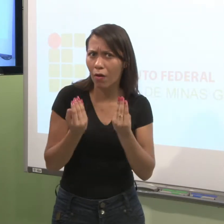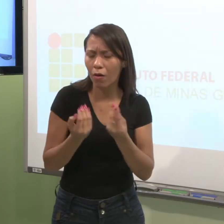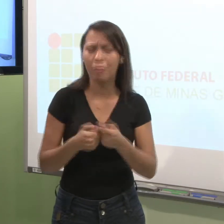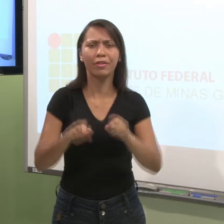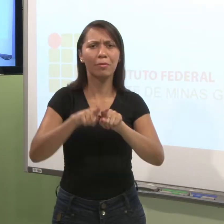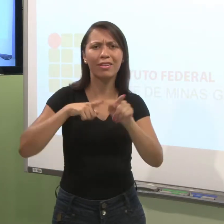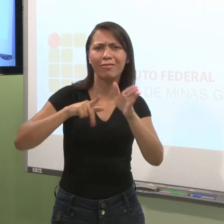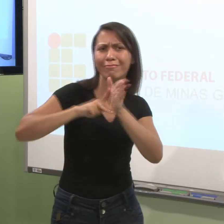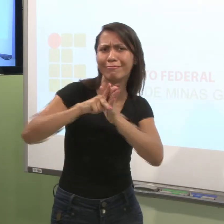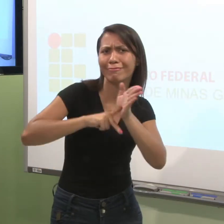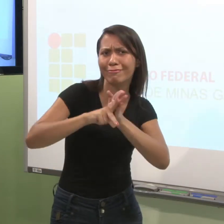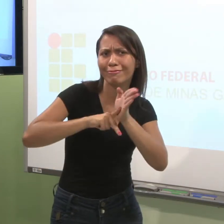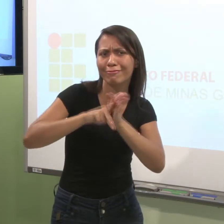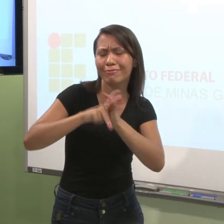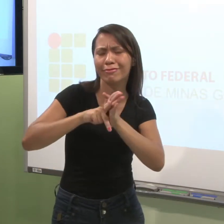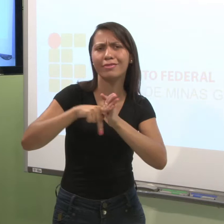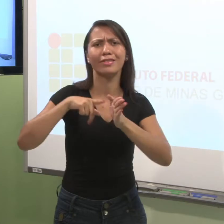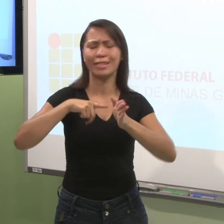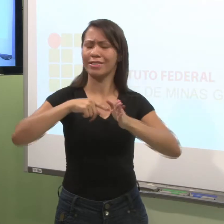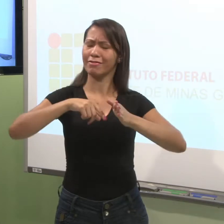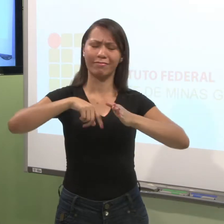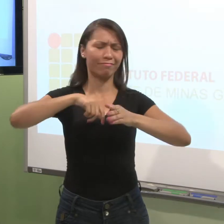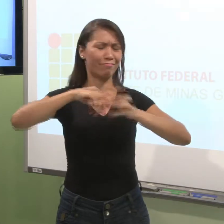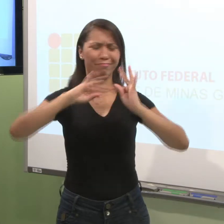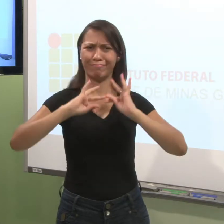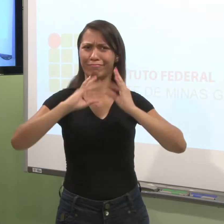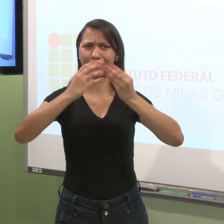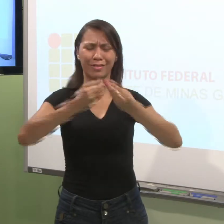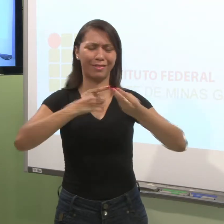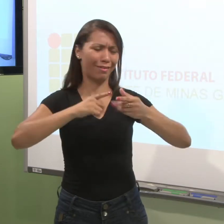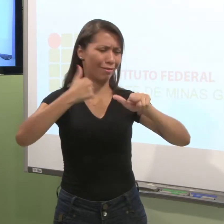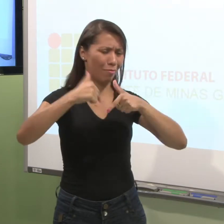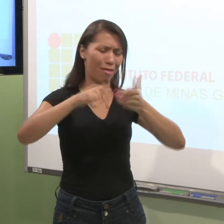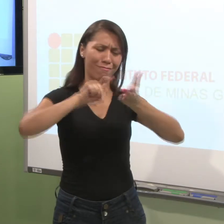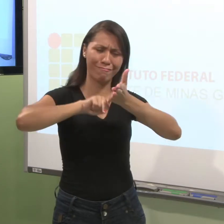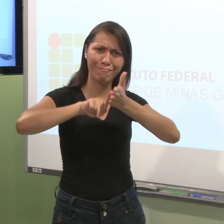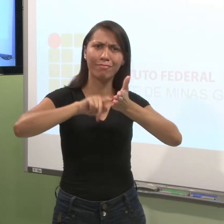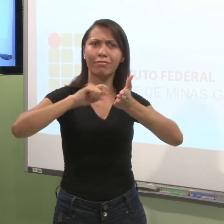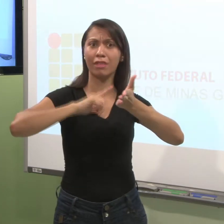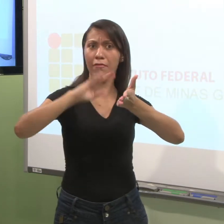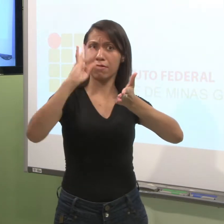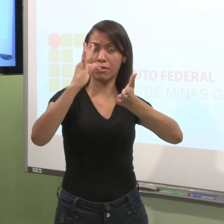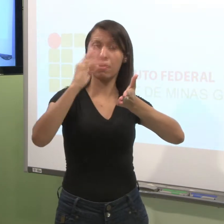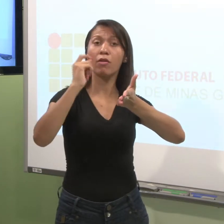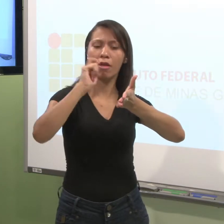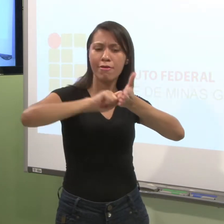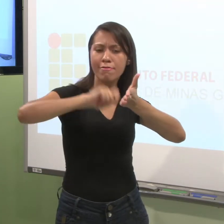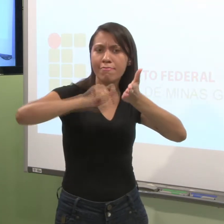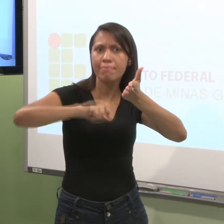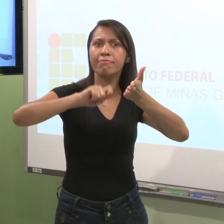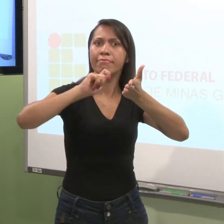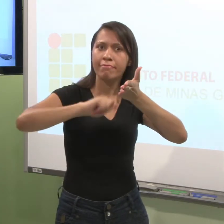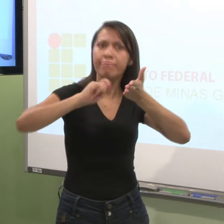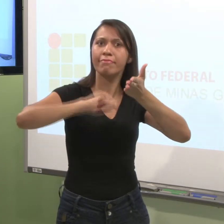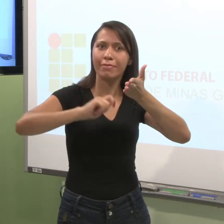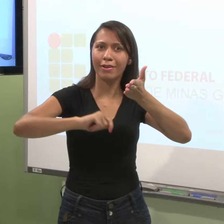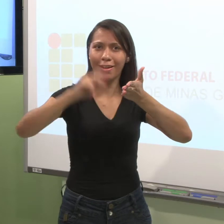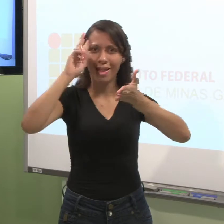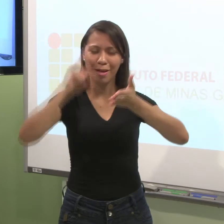pesquisas, que eram os maiores trabalhos que fazíamos, eram feitas à mão, isso mesmo. Eram várias folhas de papel